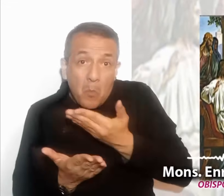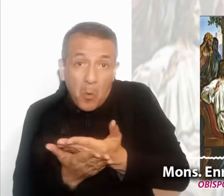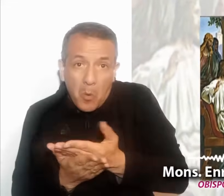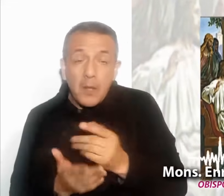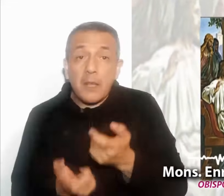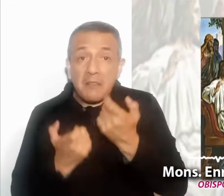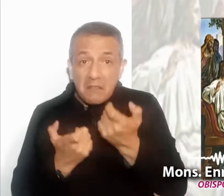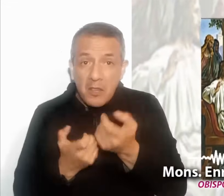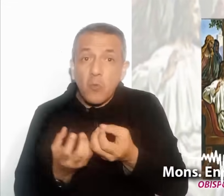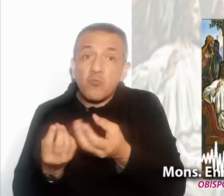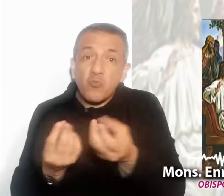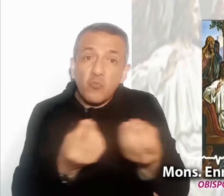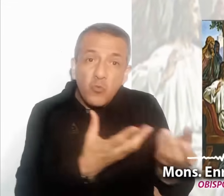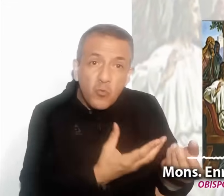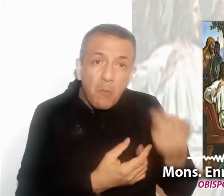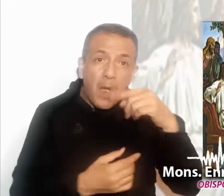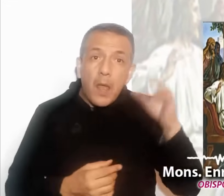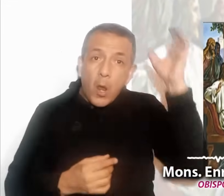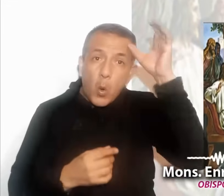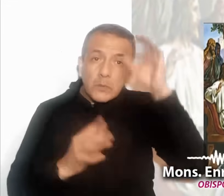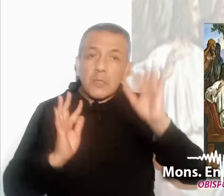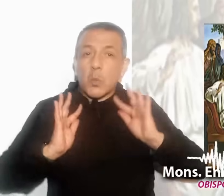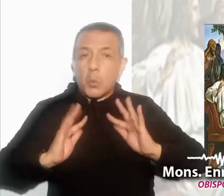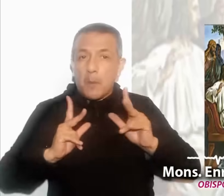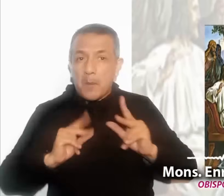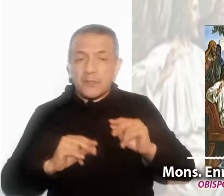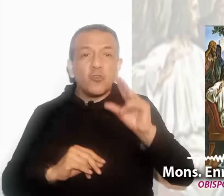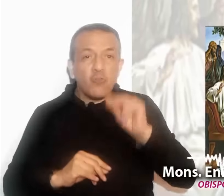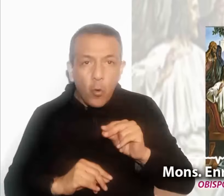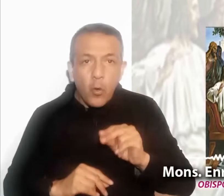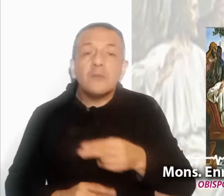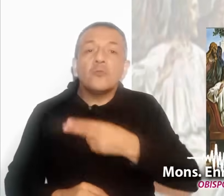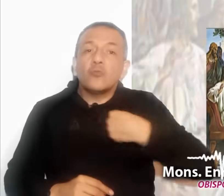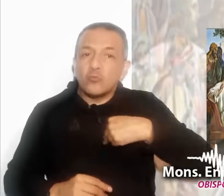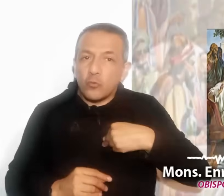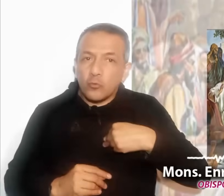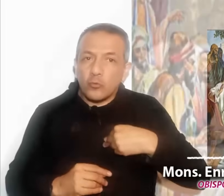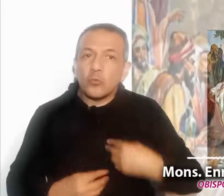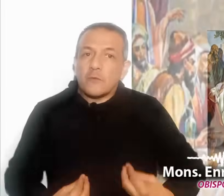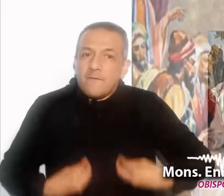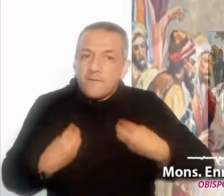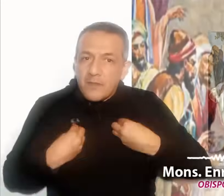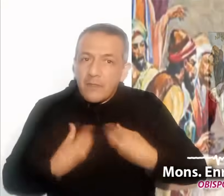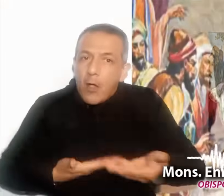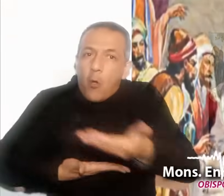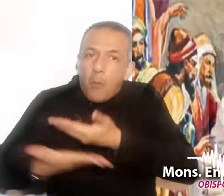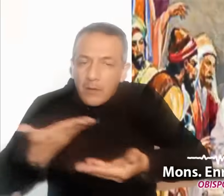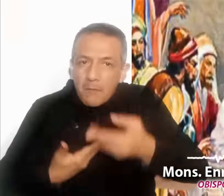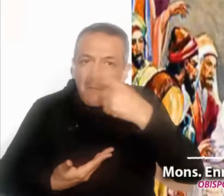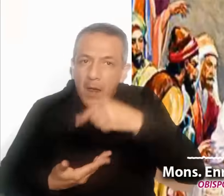la conciencia, sino una verdadera participación de nuestros bienes y de nuestras personas en favor de los